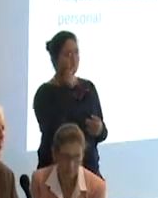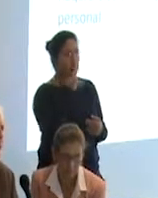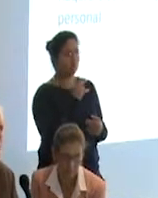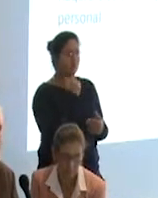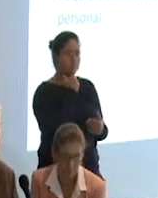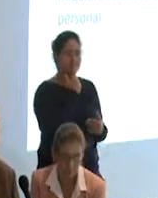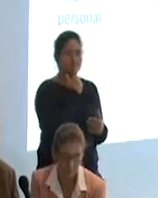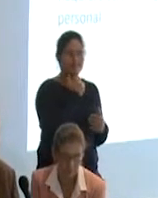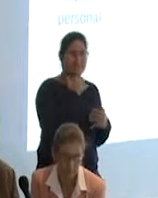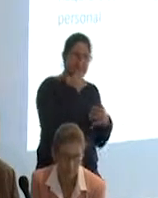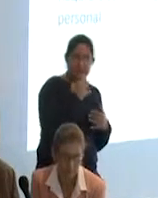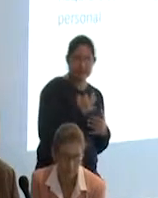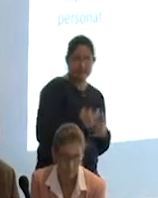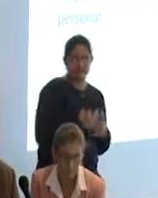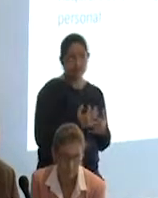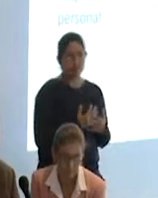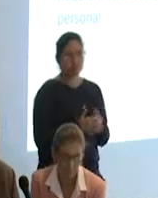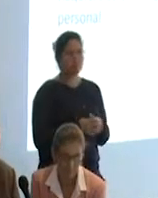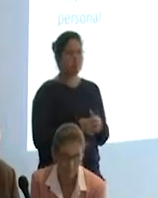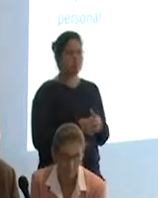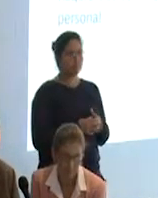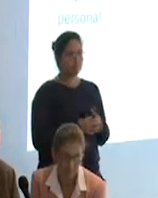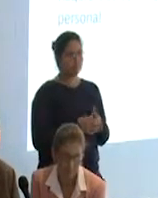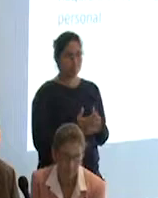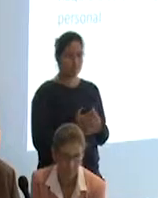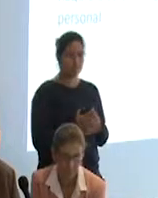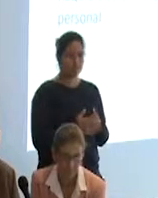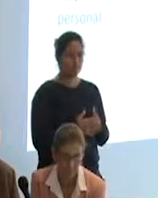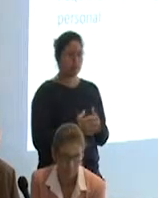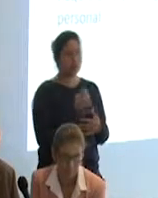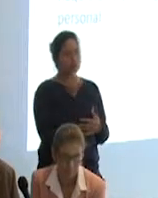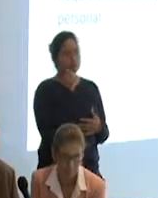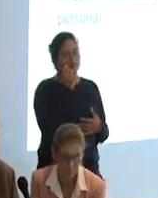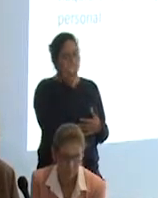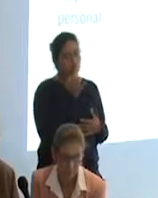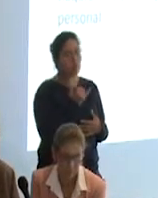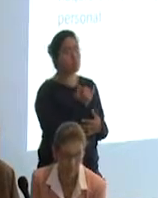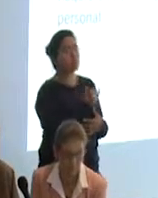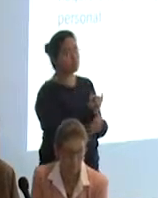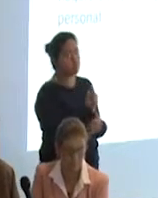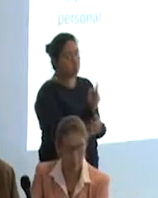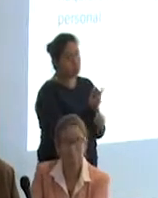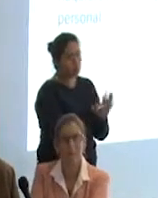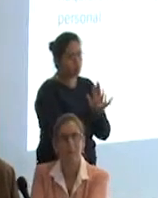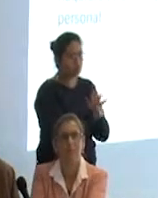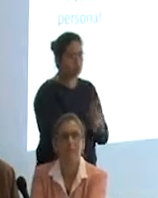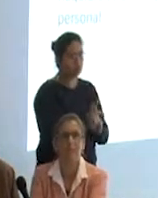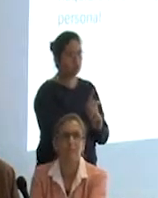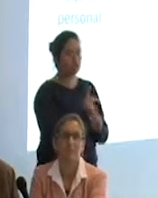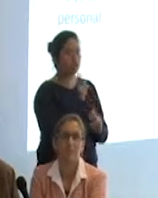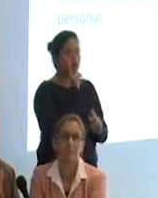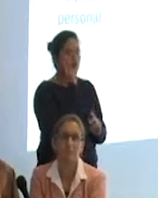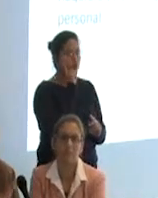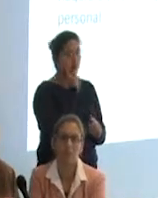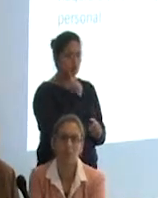pero no es bueno, no estoy seguro. Creo que cuando hay un alumno, por ejemplo, sordo o